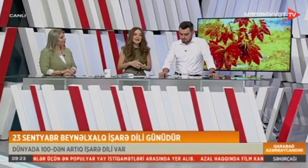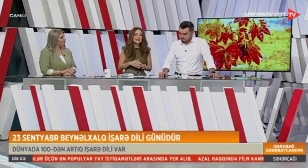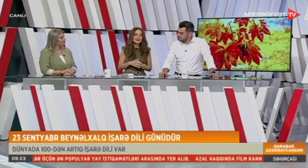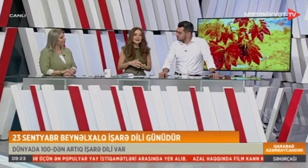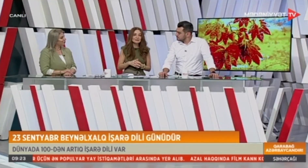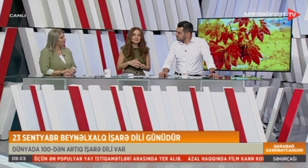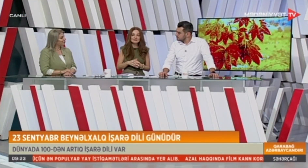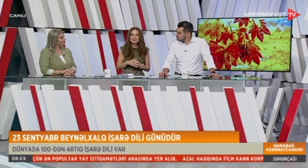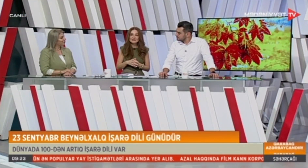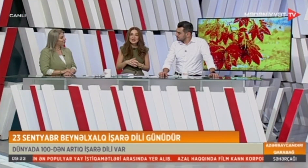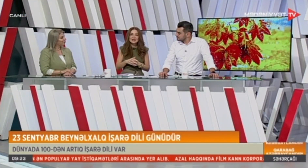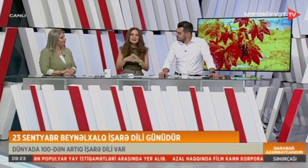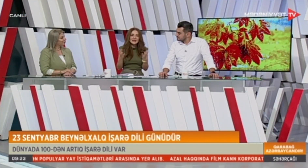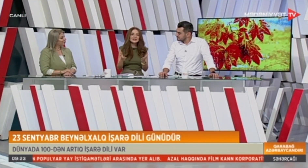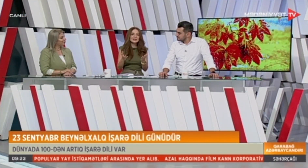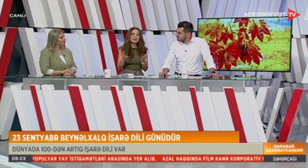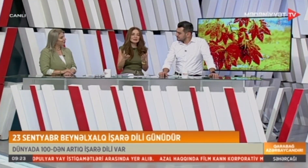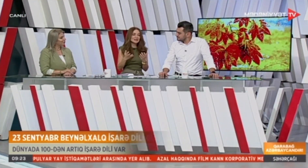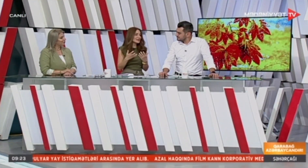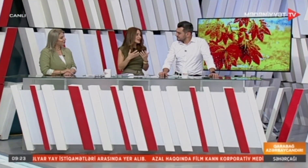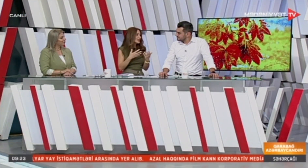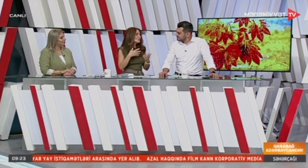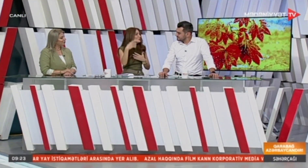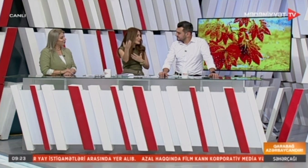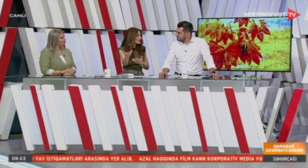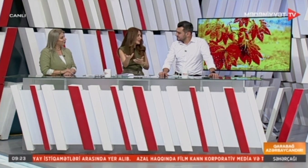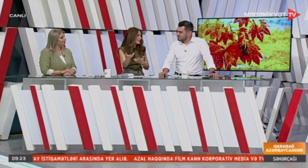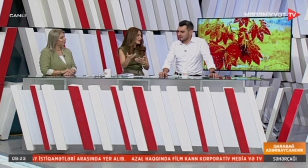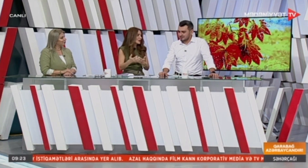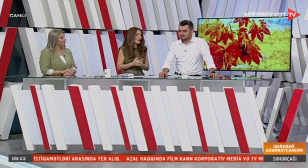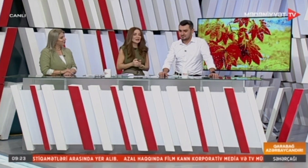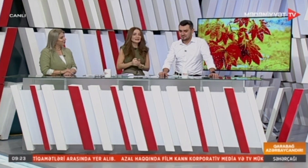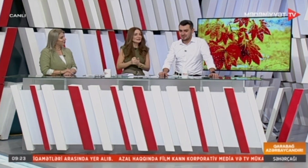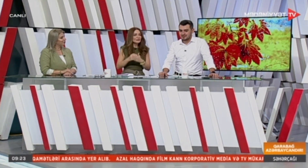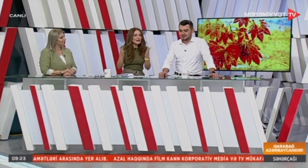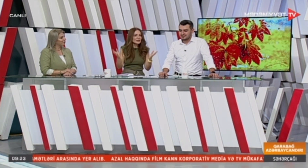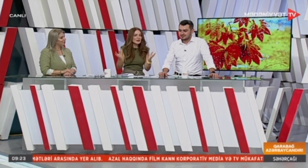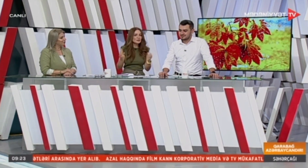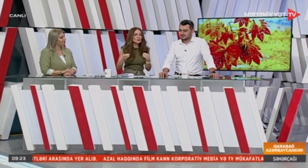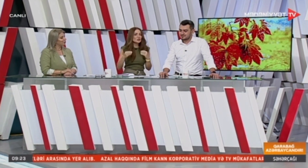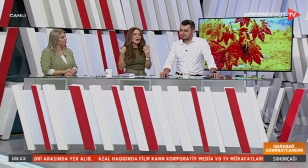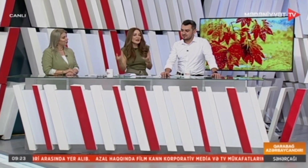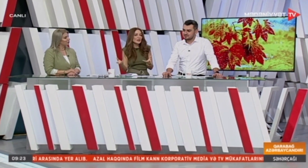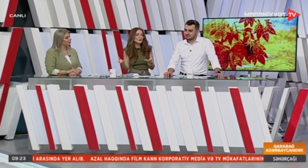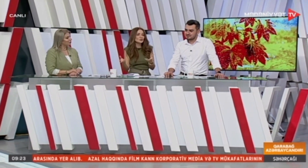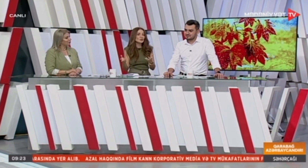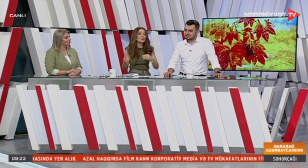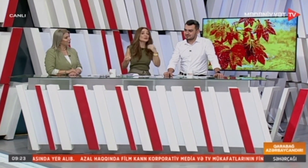əslində yetər ki, biz nə isə ötürmək istəyək. Bəli. fərq etməz, bu işarə ilə olsun, musiqi